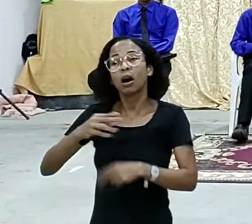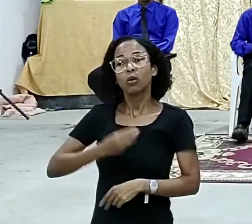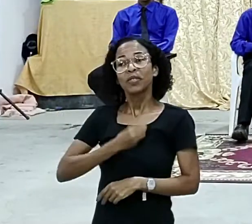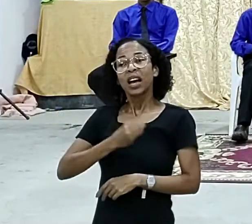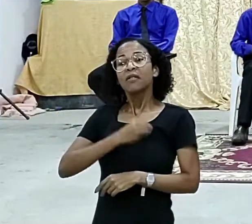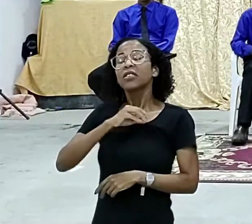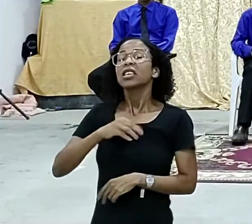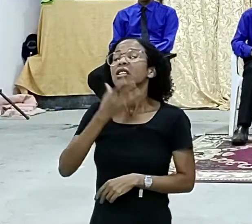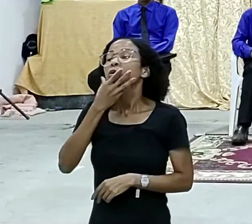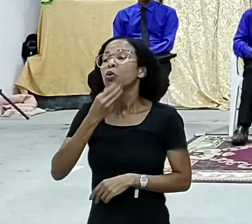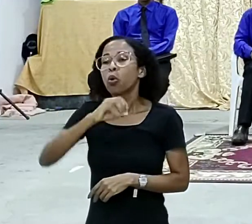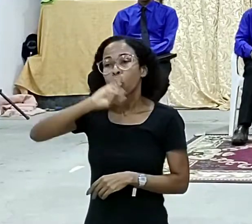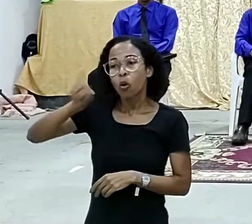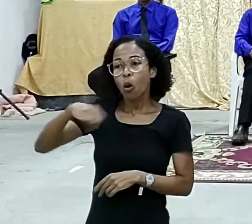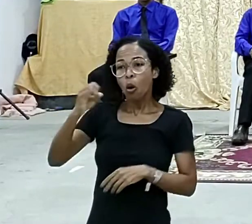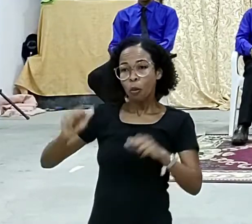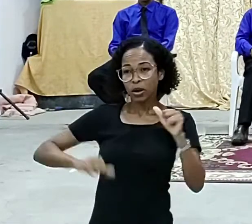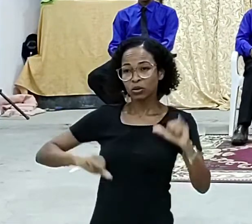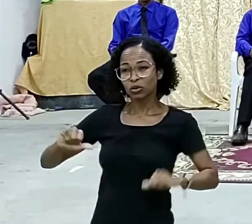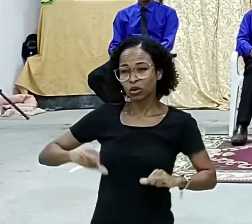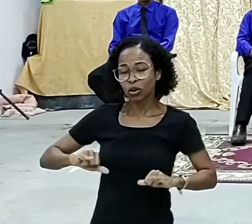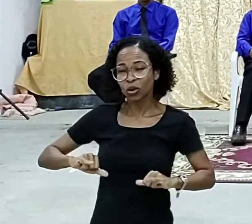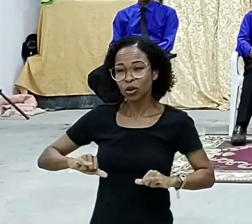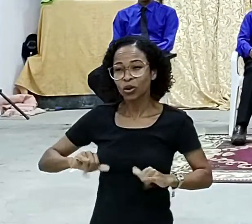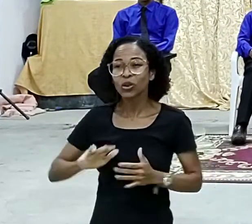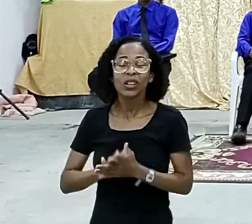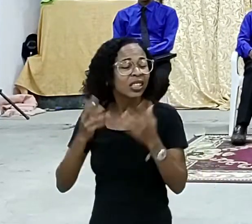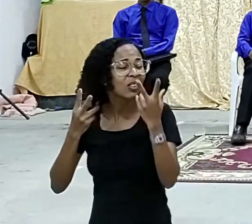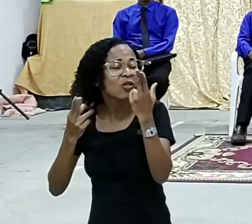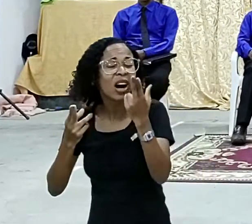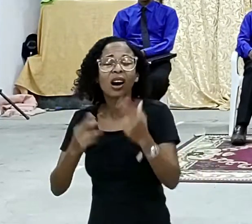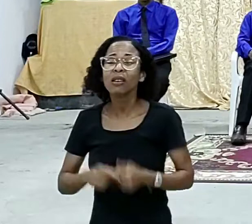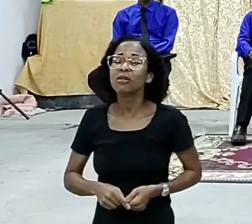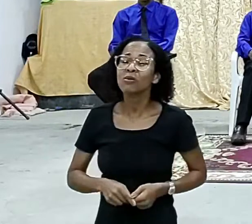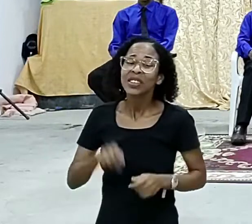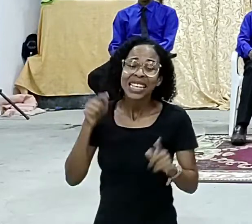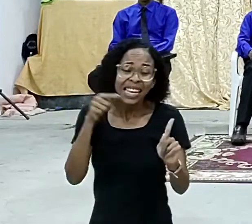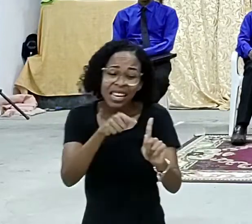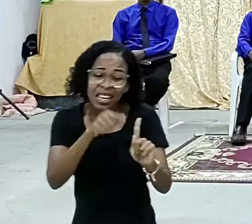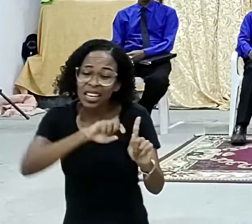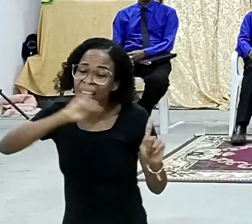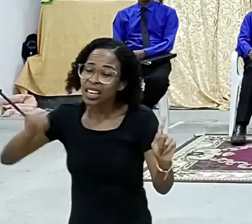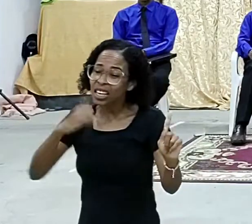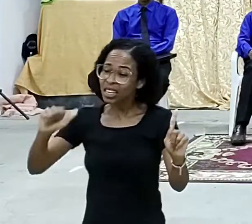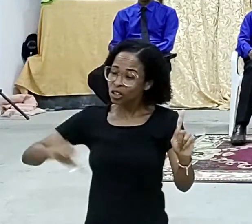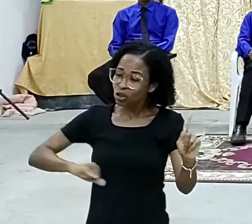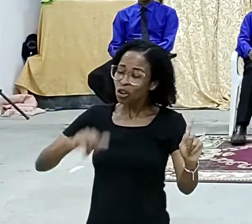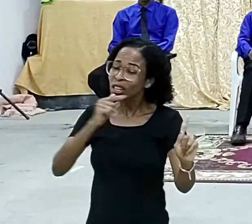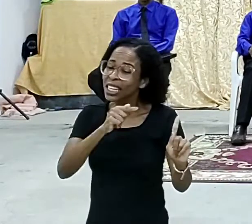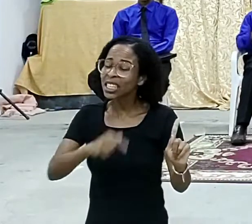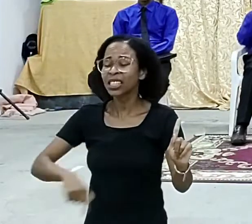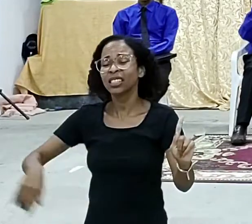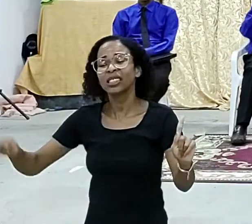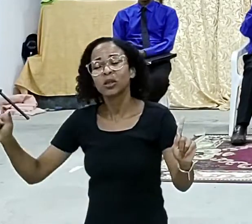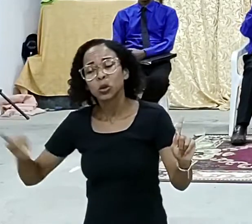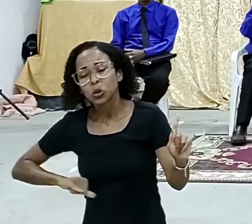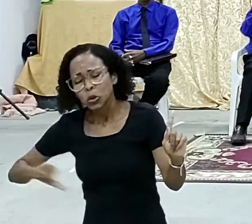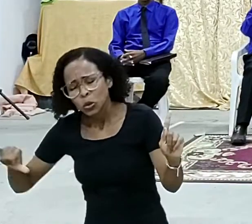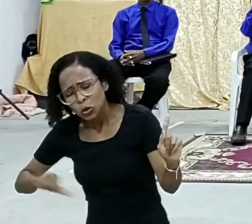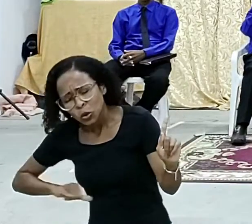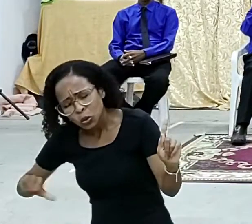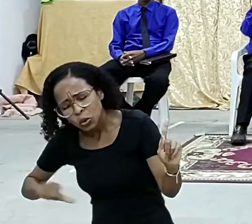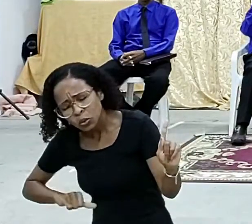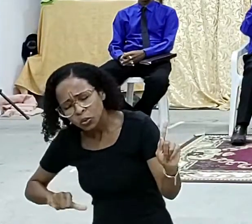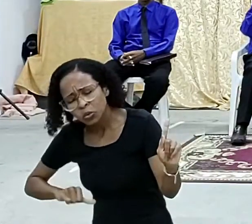ele prova primeiro, para depois ele dar aquilo em que vai alegrar